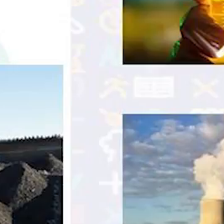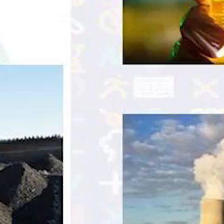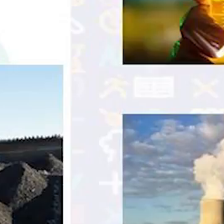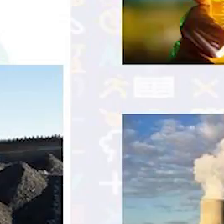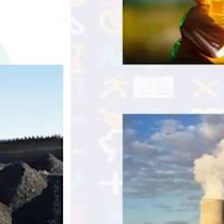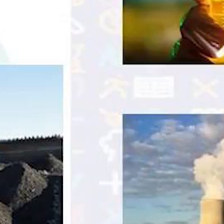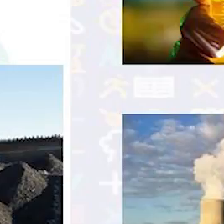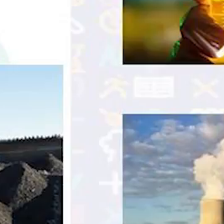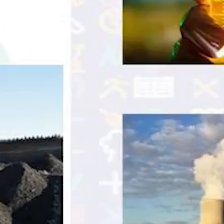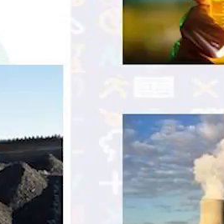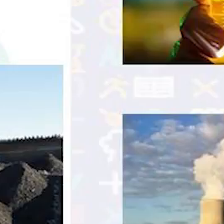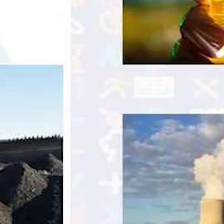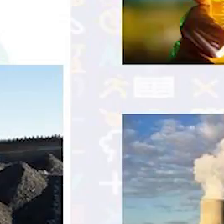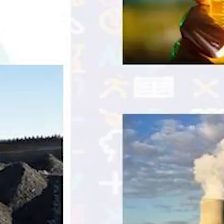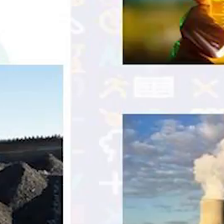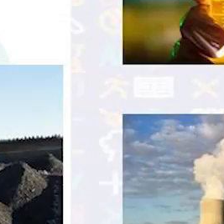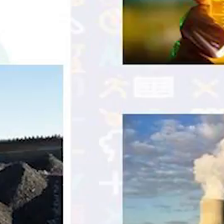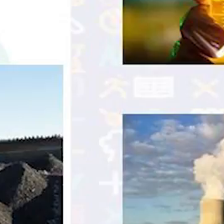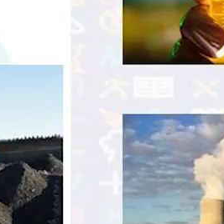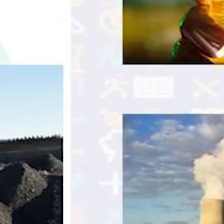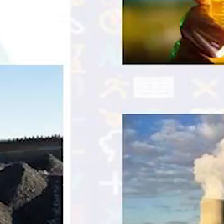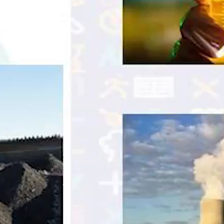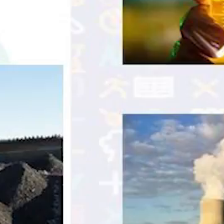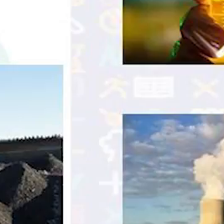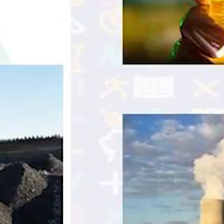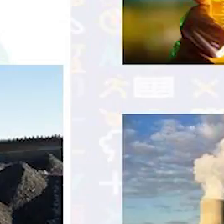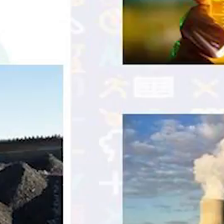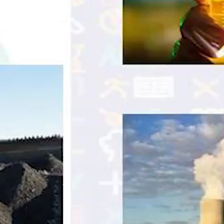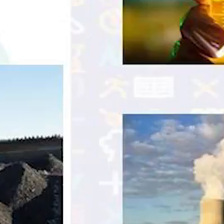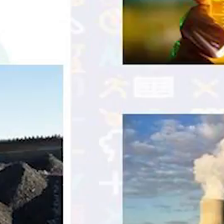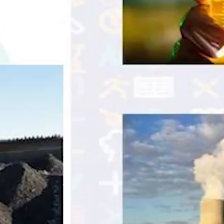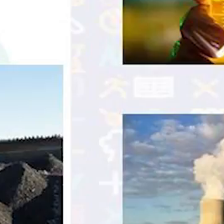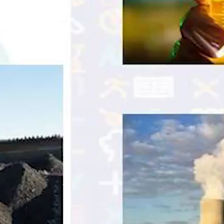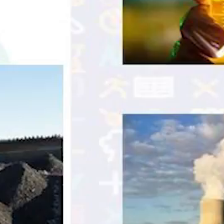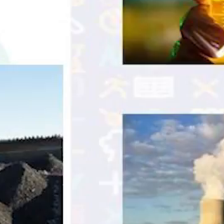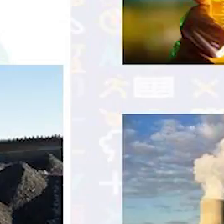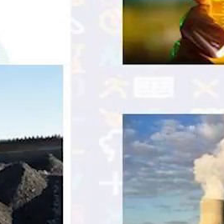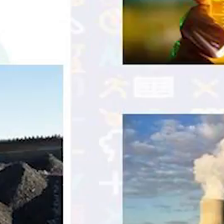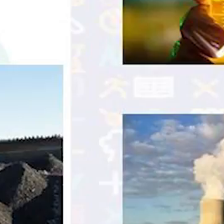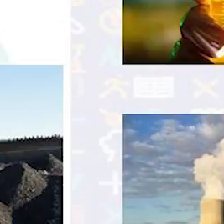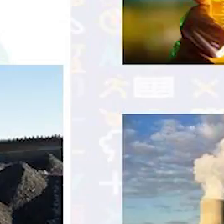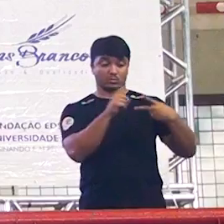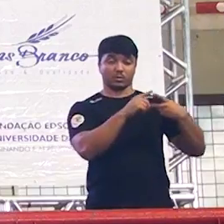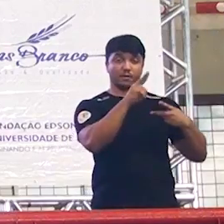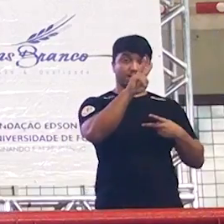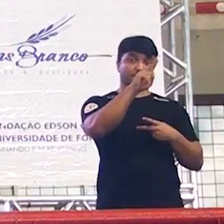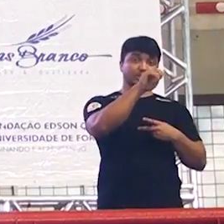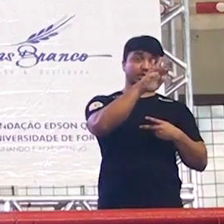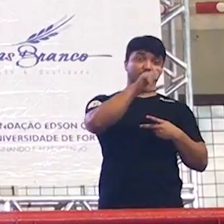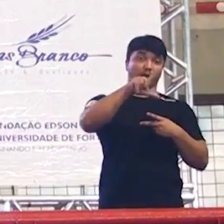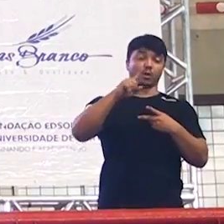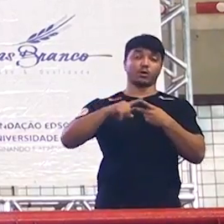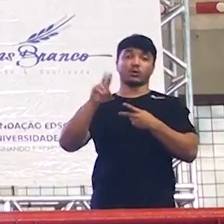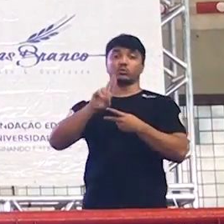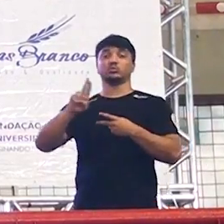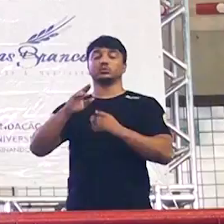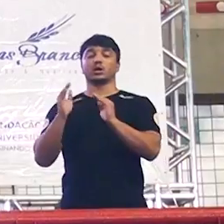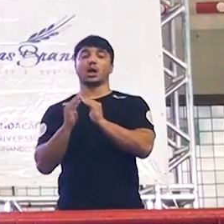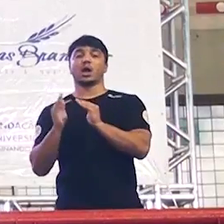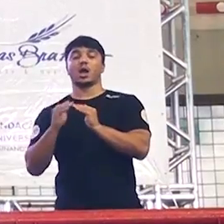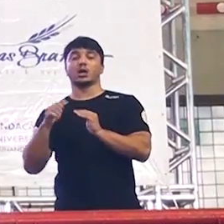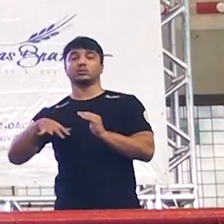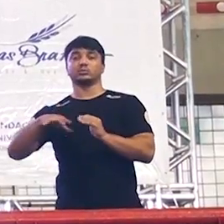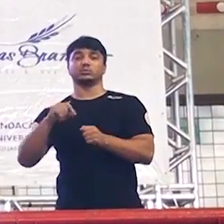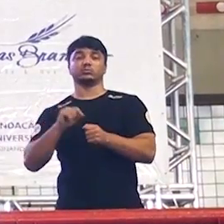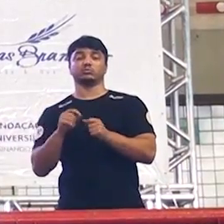um carvão vegetal e tem um carvão mineral. Diferença: o carvão vegetal é aquele que a gente usa em casa,